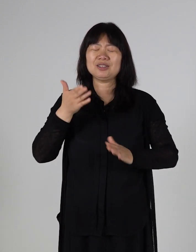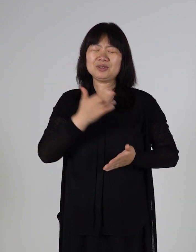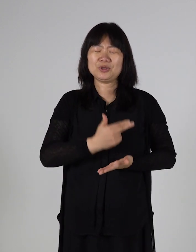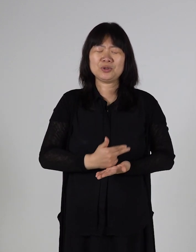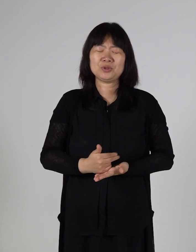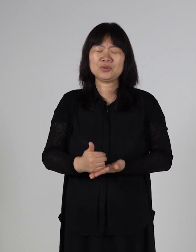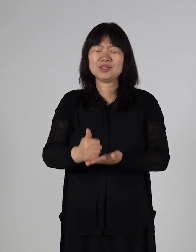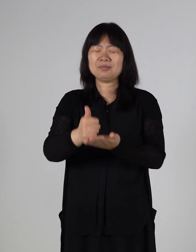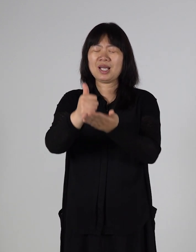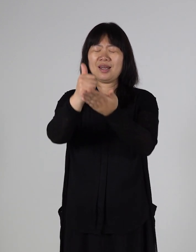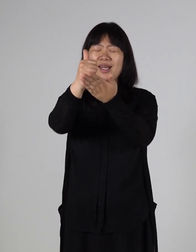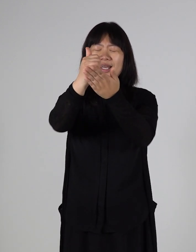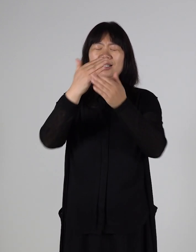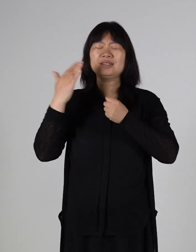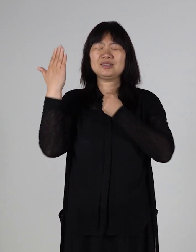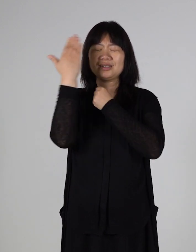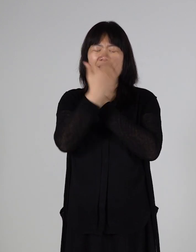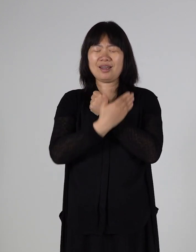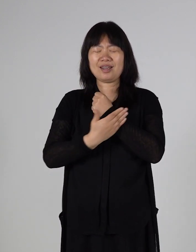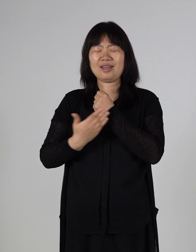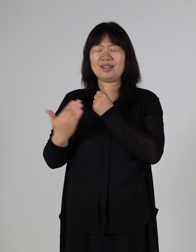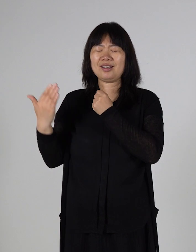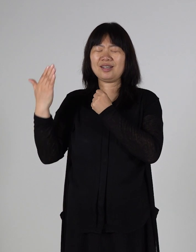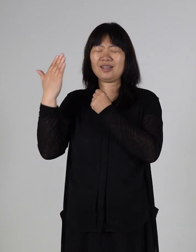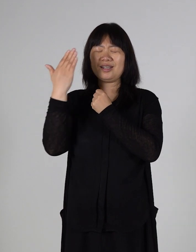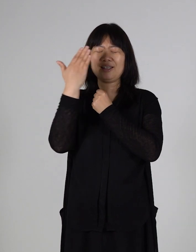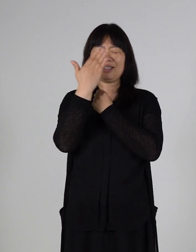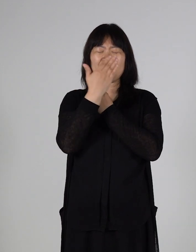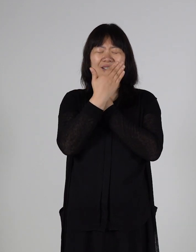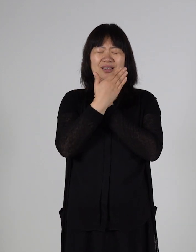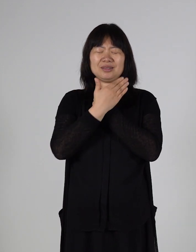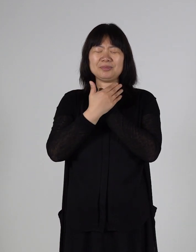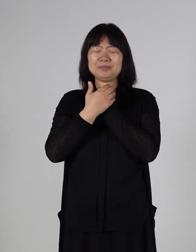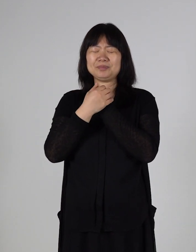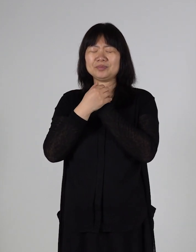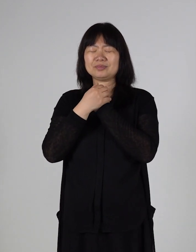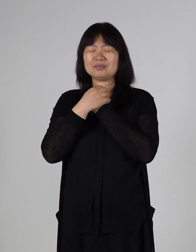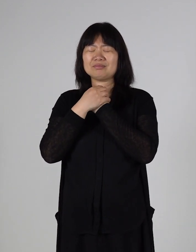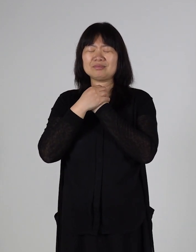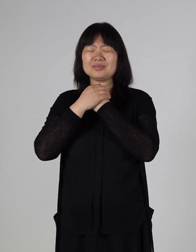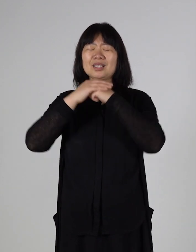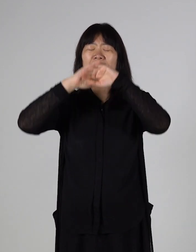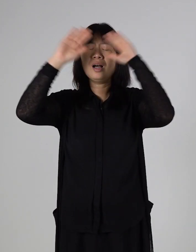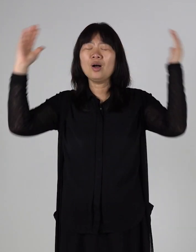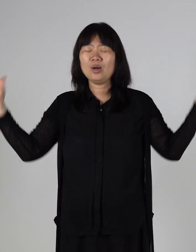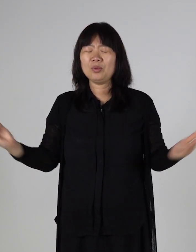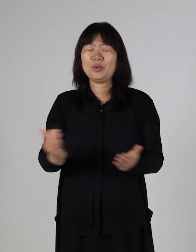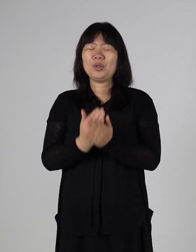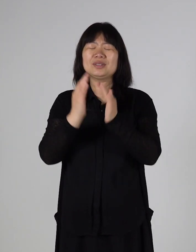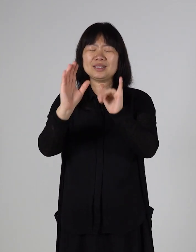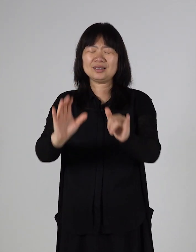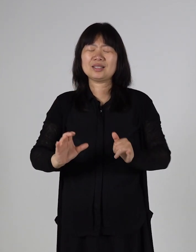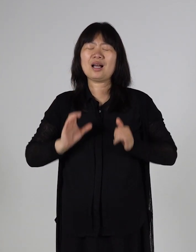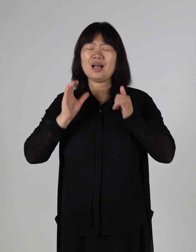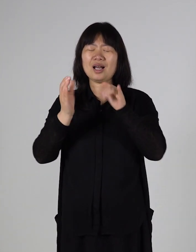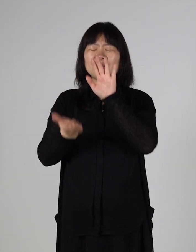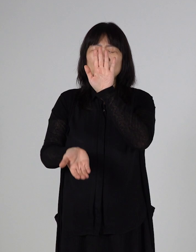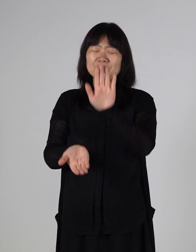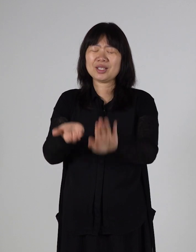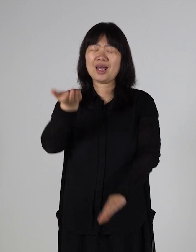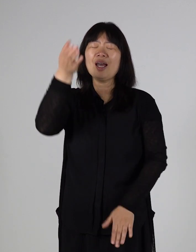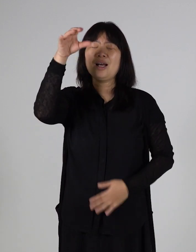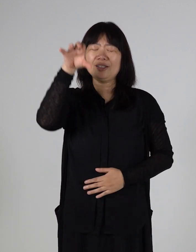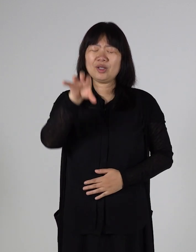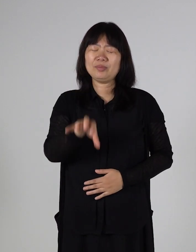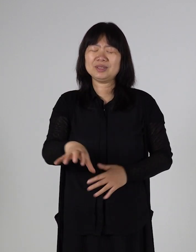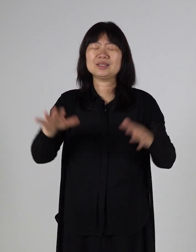한없는 주님의 은혜 온 세상 위에 넘칩니다. 온 세상